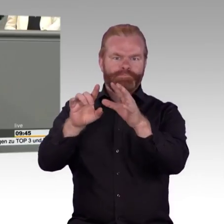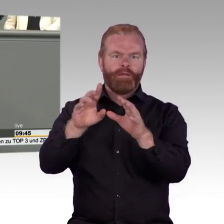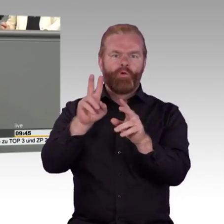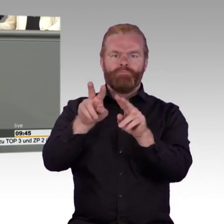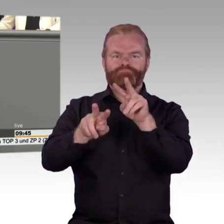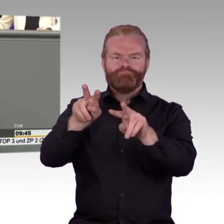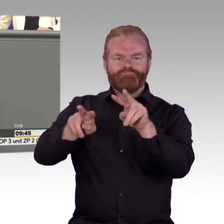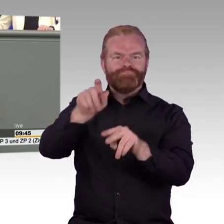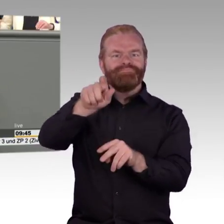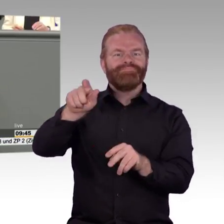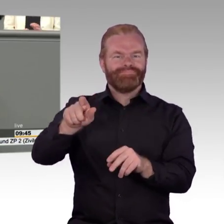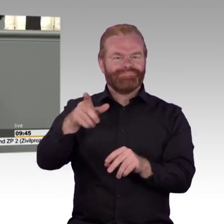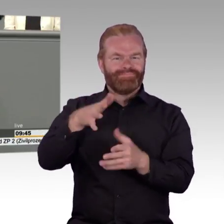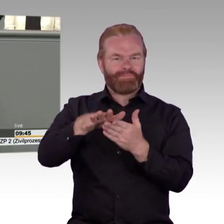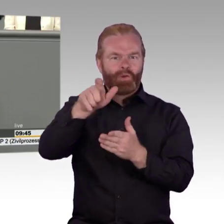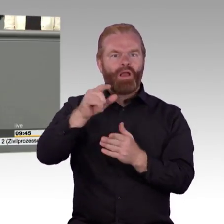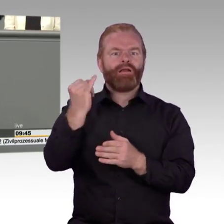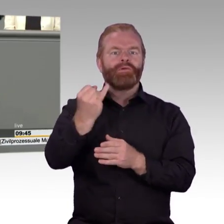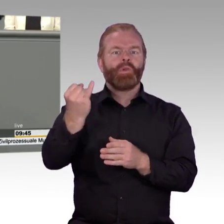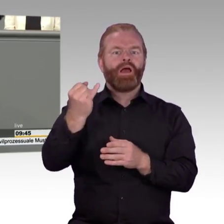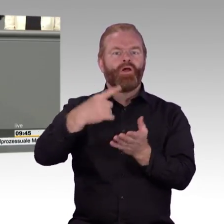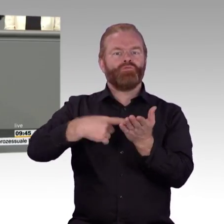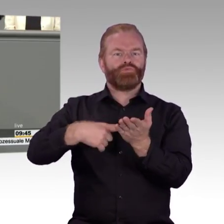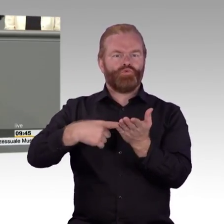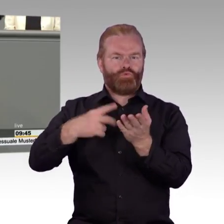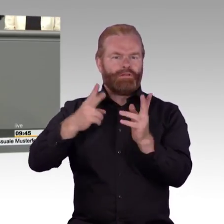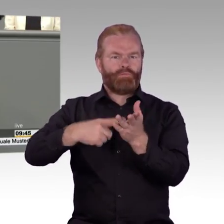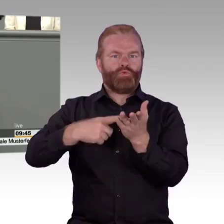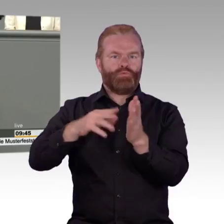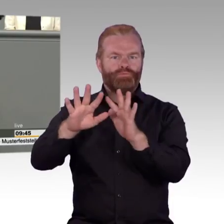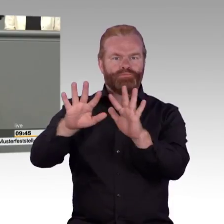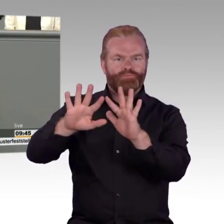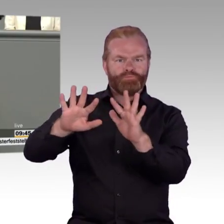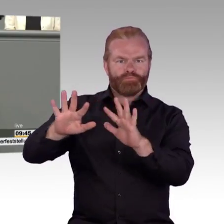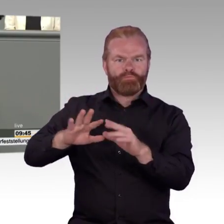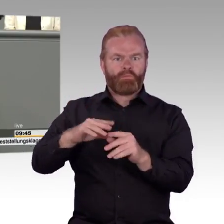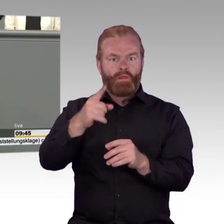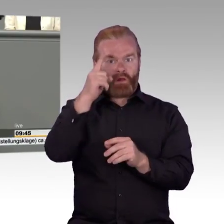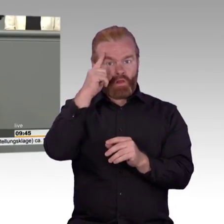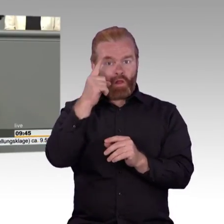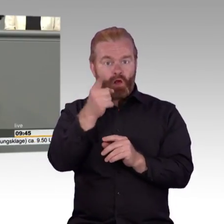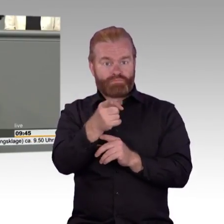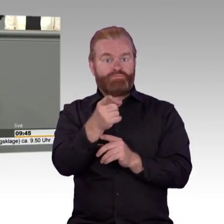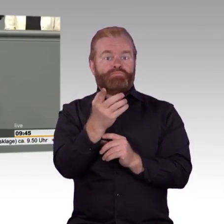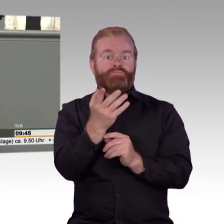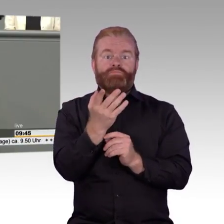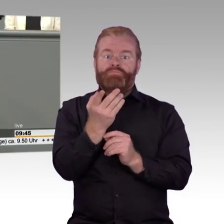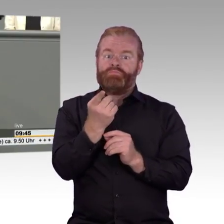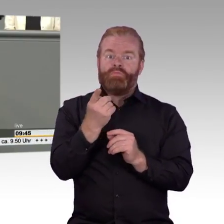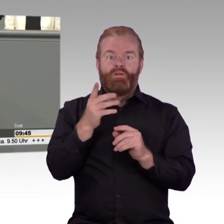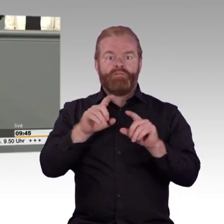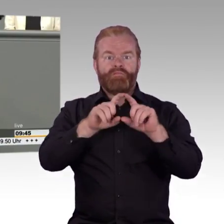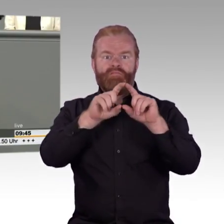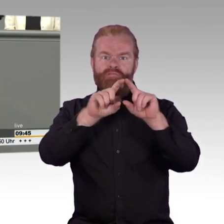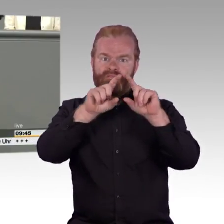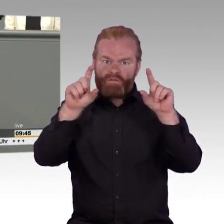noch eine Klatsche in einer ganzen Reihe von Einzelverfahren einzuholen? Das halte ich nicht für ein realistisches Szenario. Und